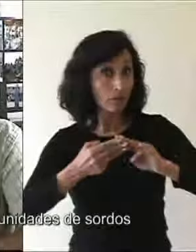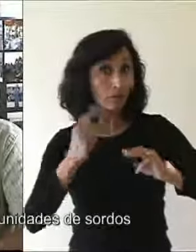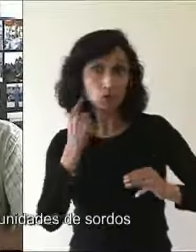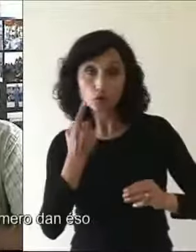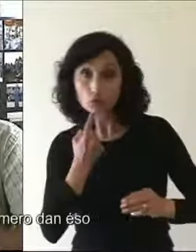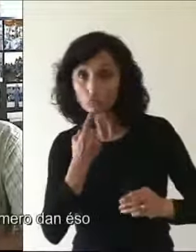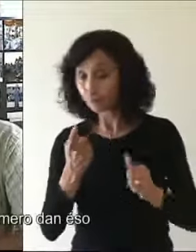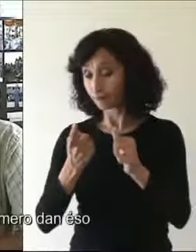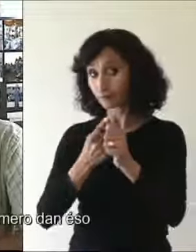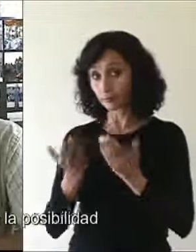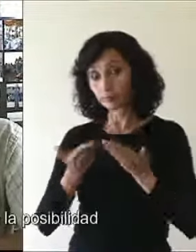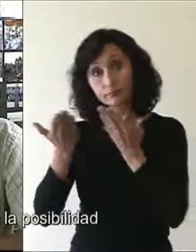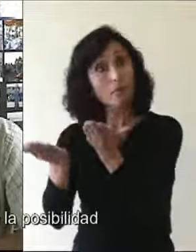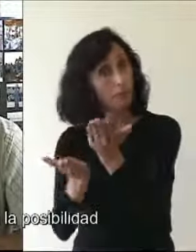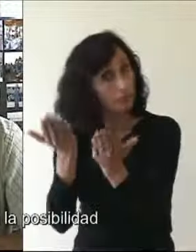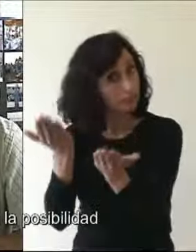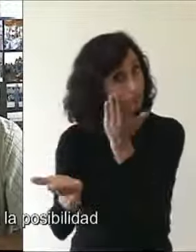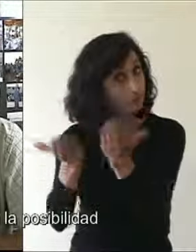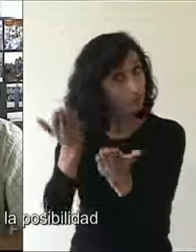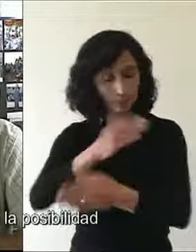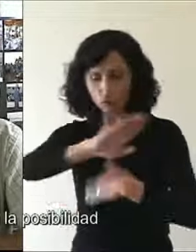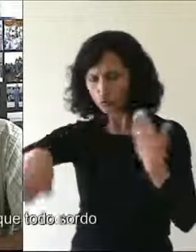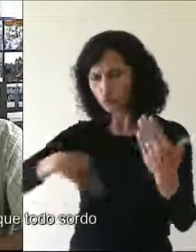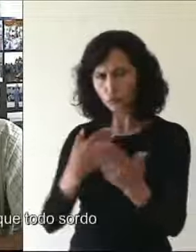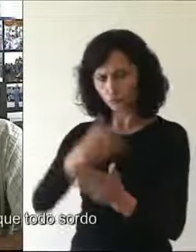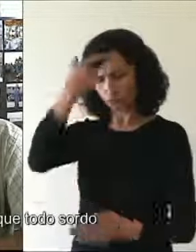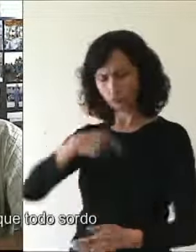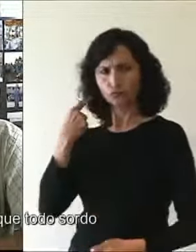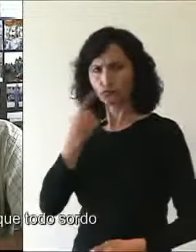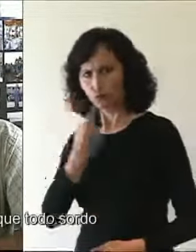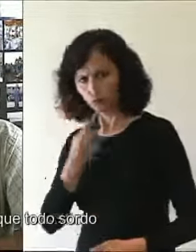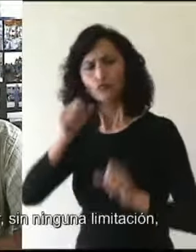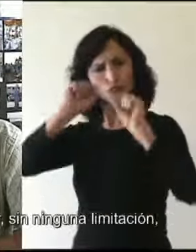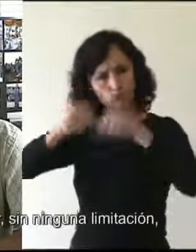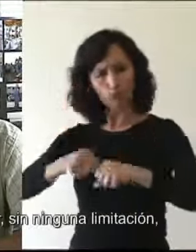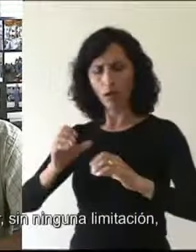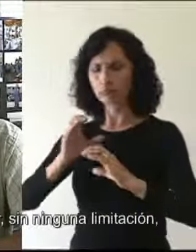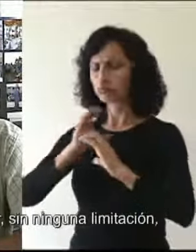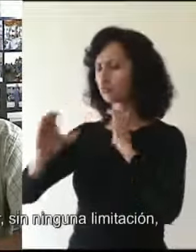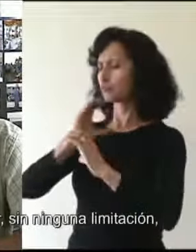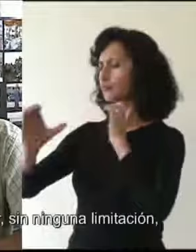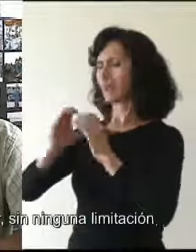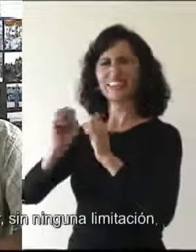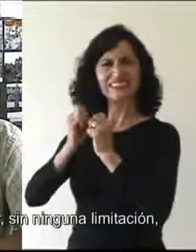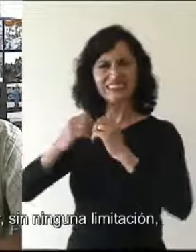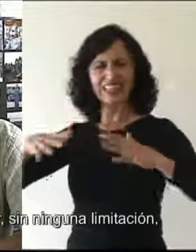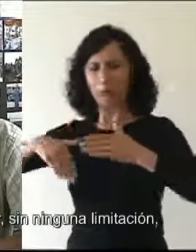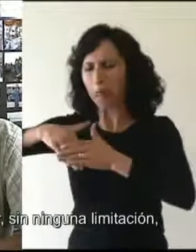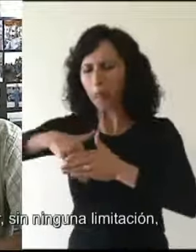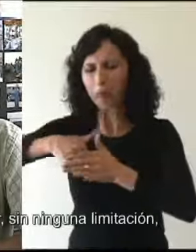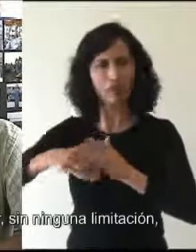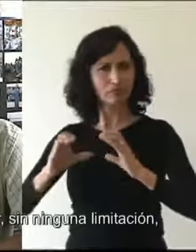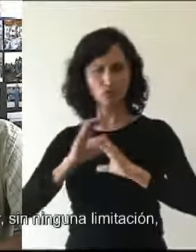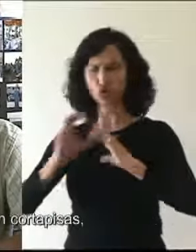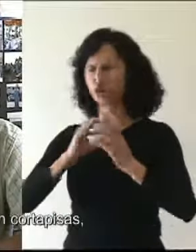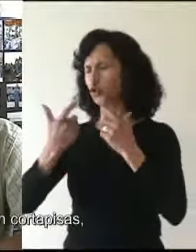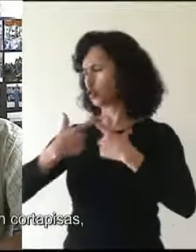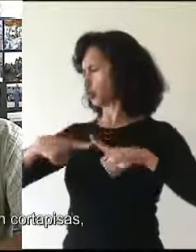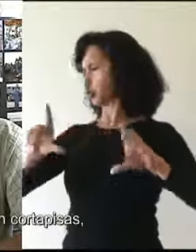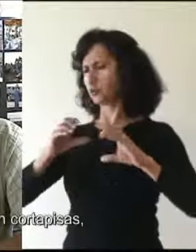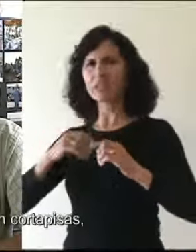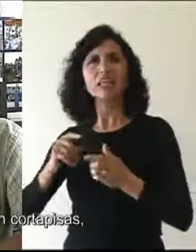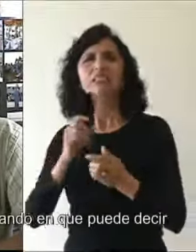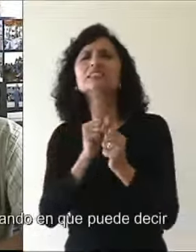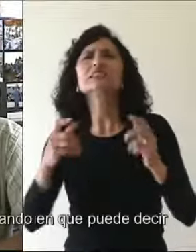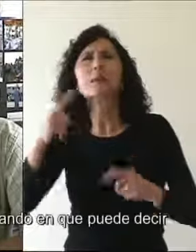Entonces, las comunidades sordas primero dan eso, dan la posibilidad de que todo sordo pueda hablar sin ninguna limitación,